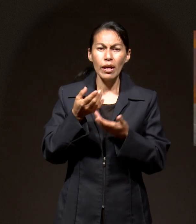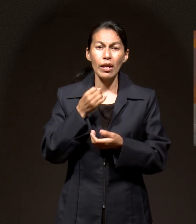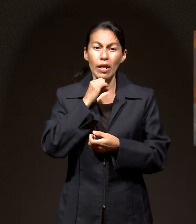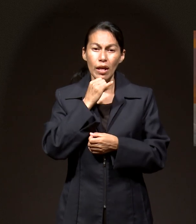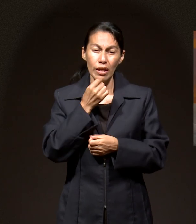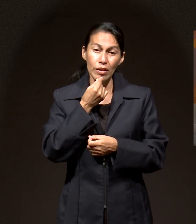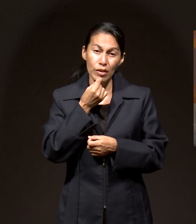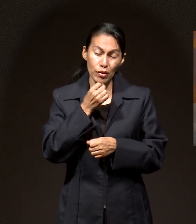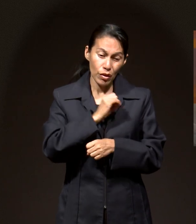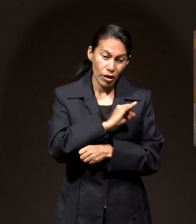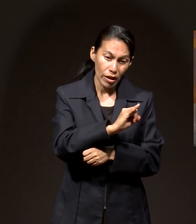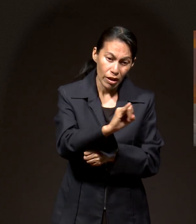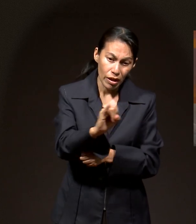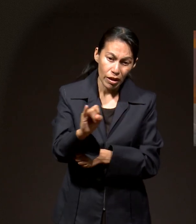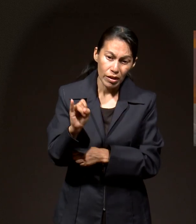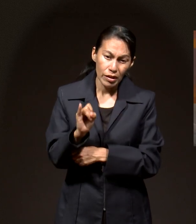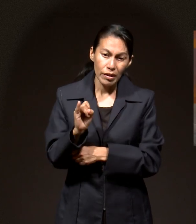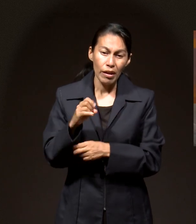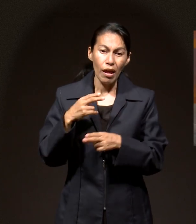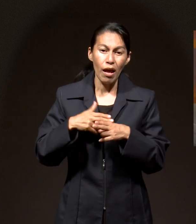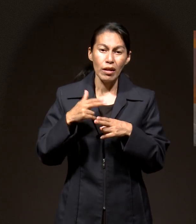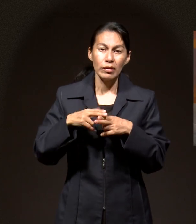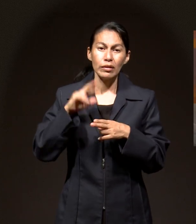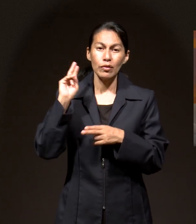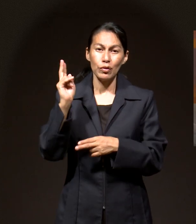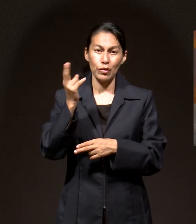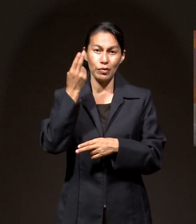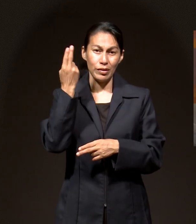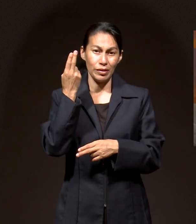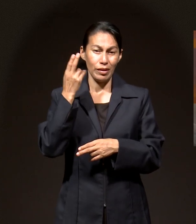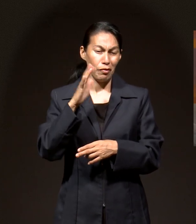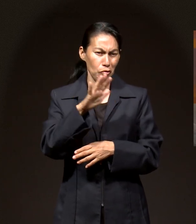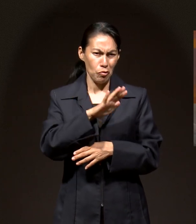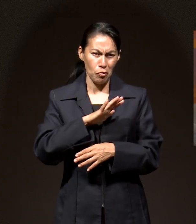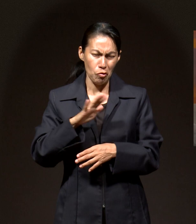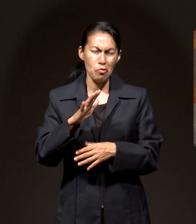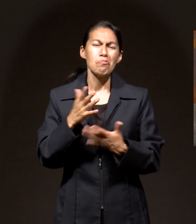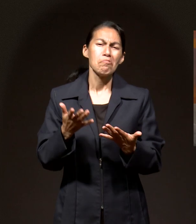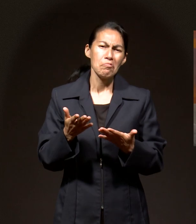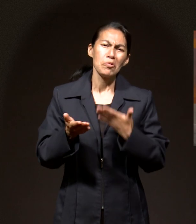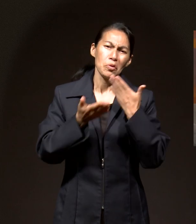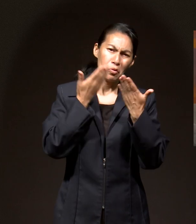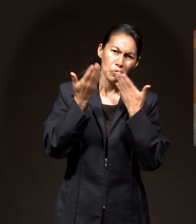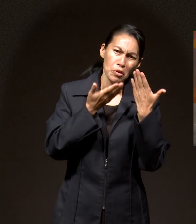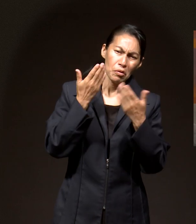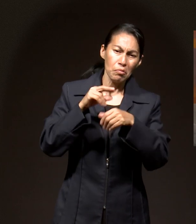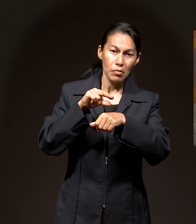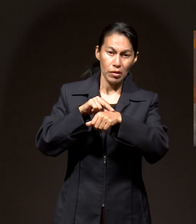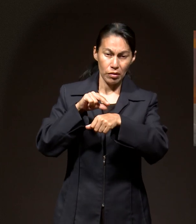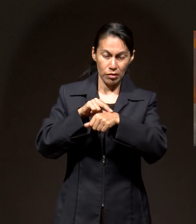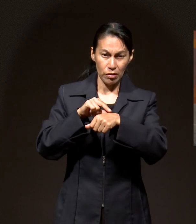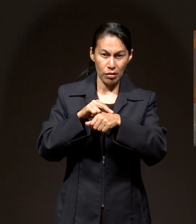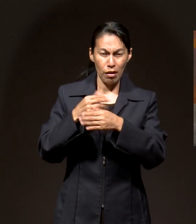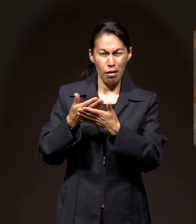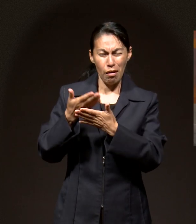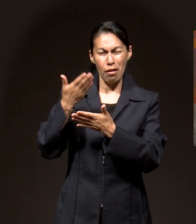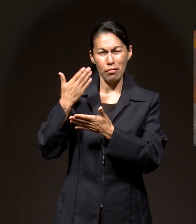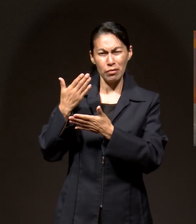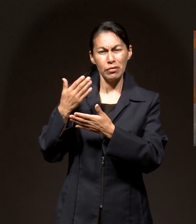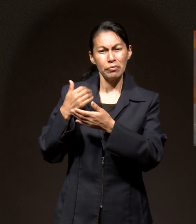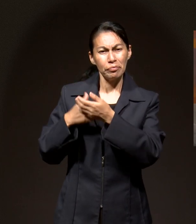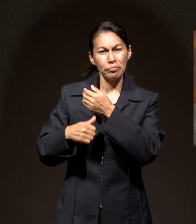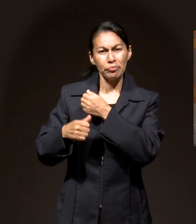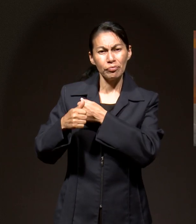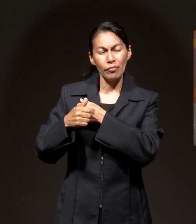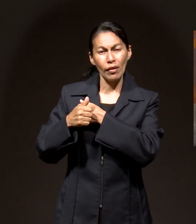desde el jardín de niños hasta el nivel superior en la universidad. Yo estudié medicina, gracias a Dios,